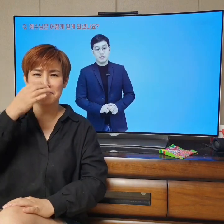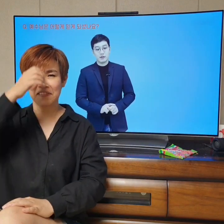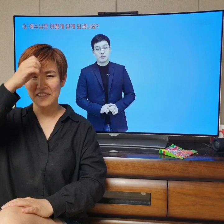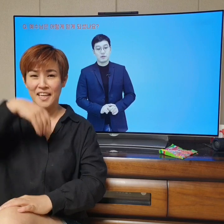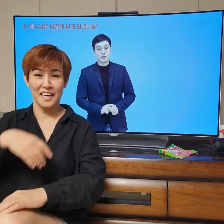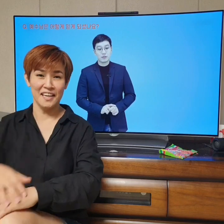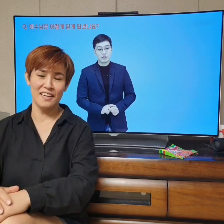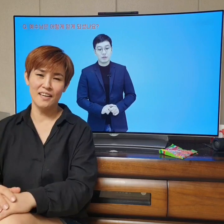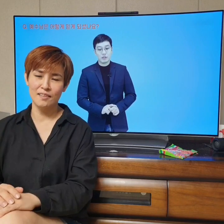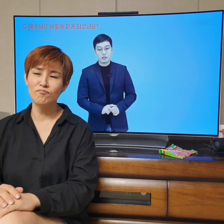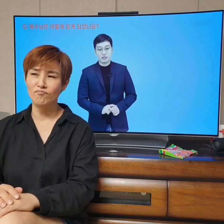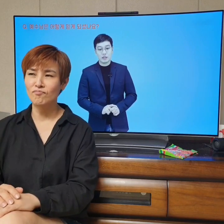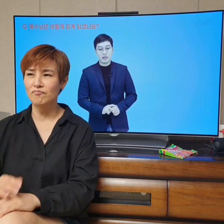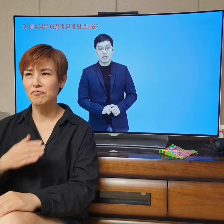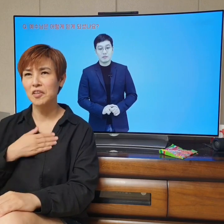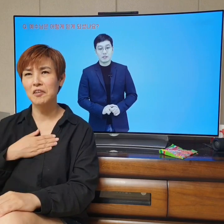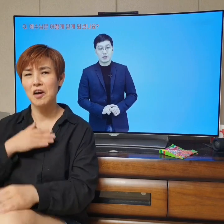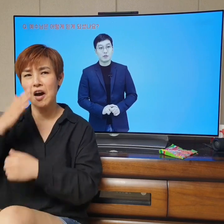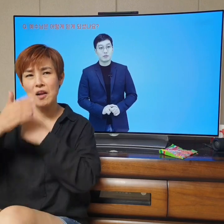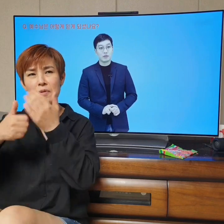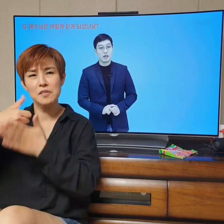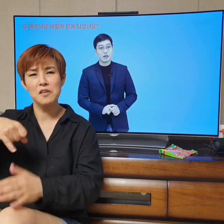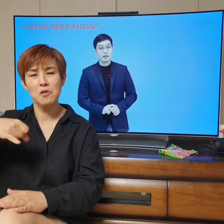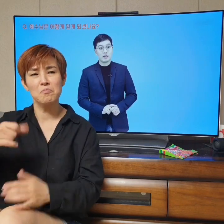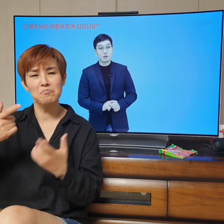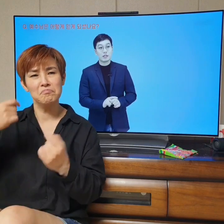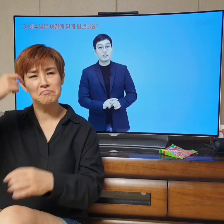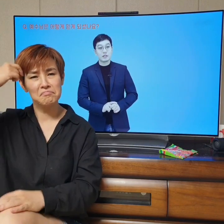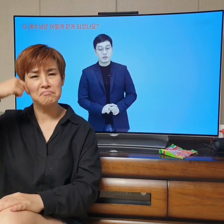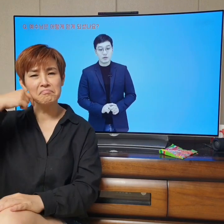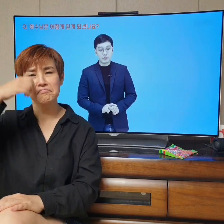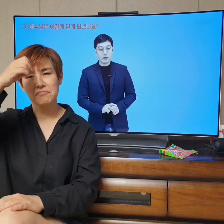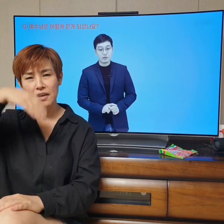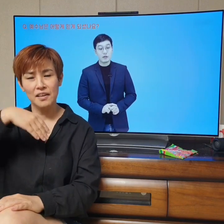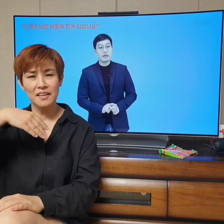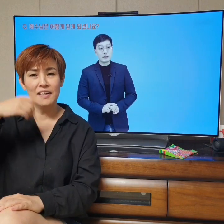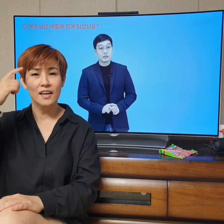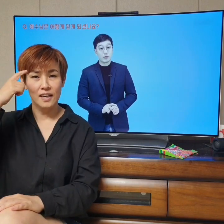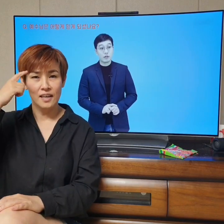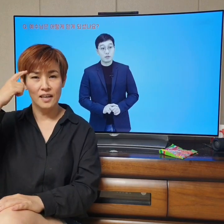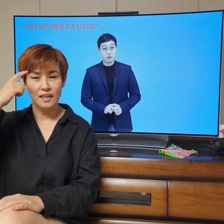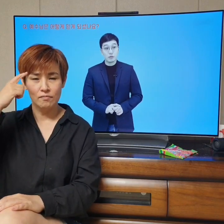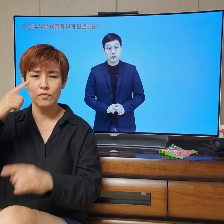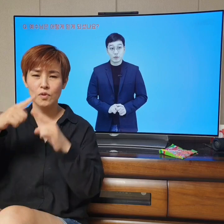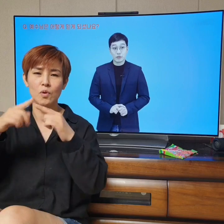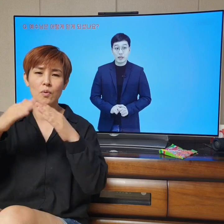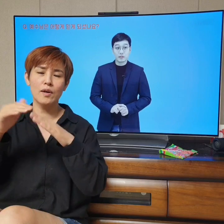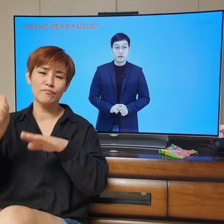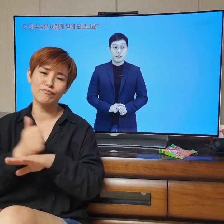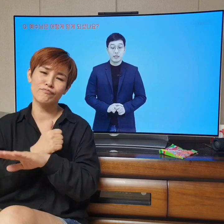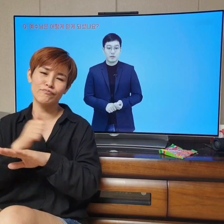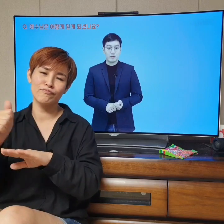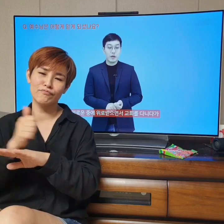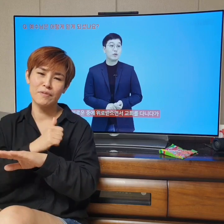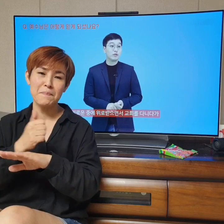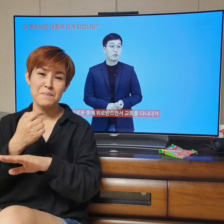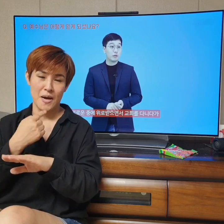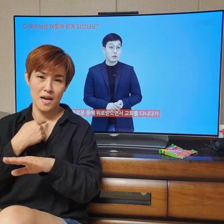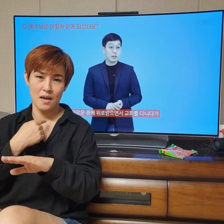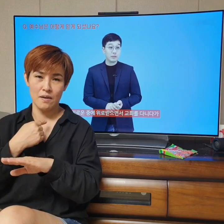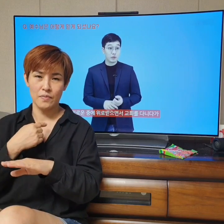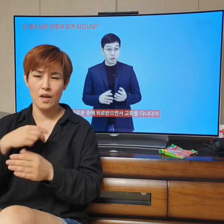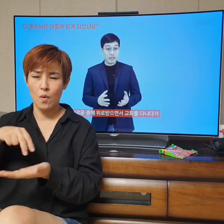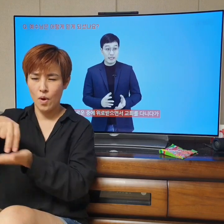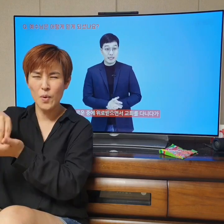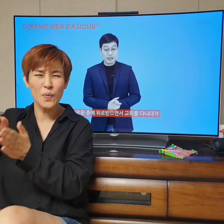그냥 그런가 보다, 나도 이제 진짜 하나님의 자녀인가 보다 라고 하시니까 그런가 보다 하고 그냥 교회를 또 계속 나갔어요. 외로운